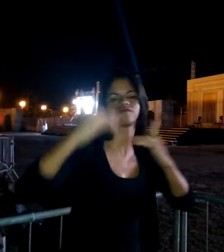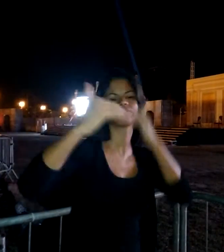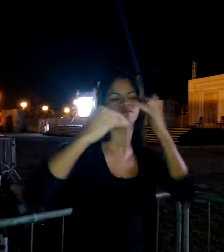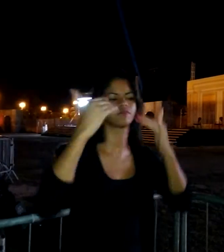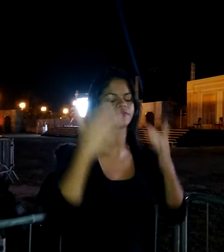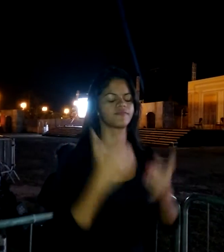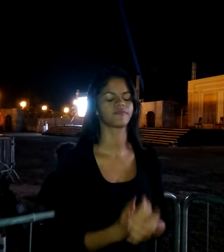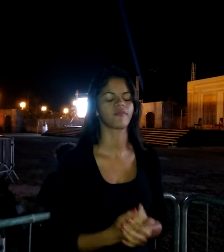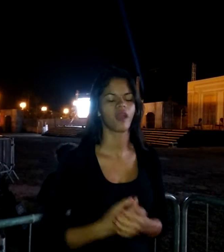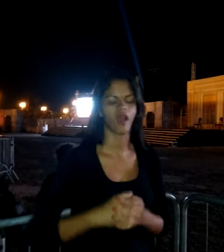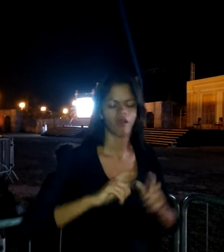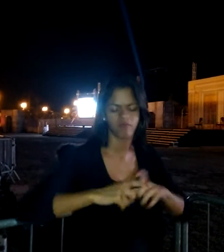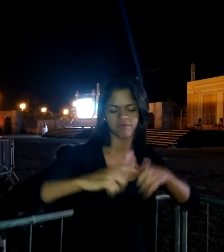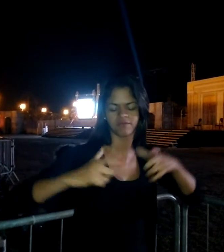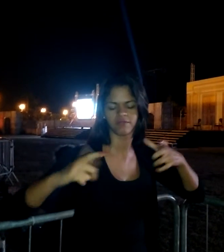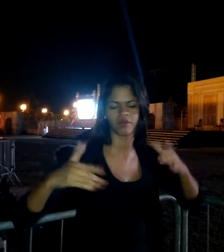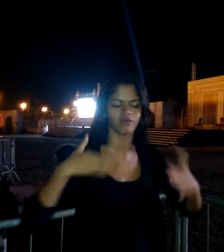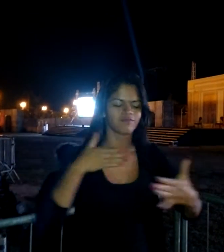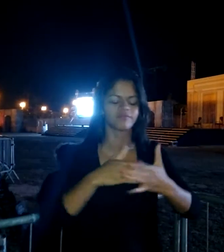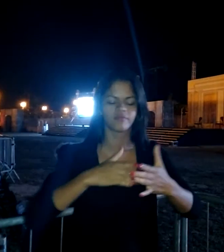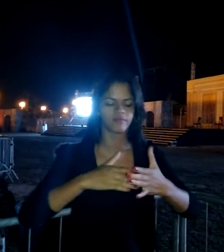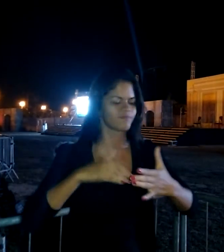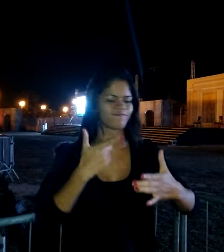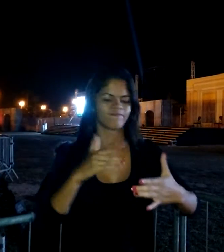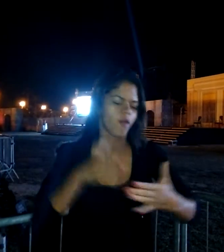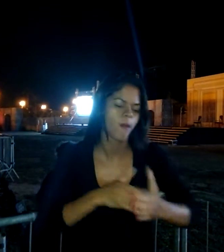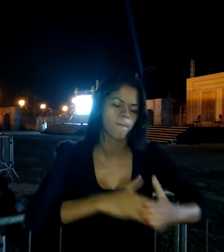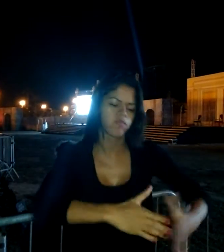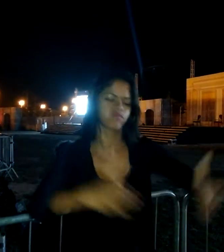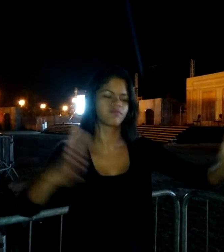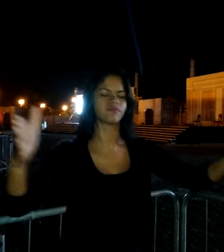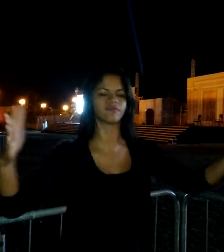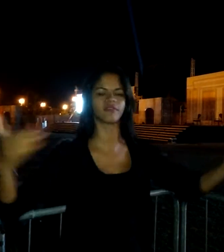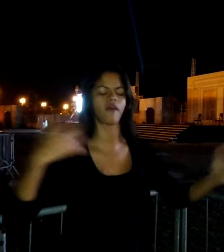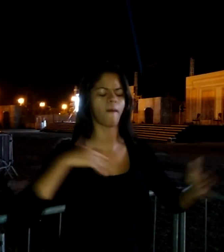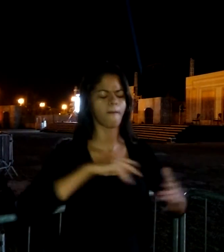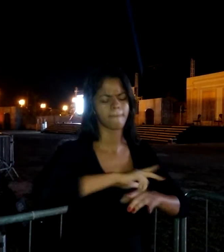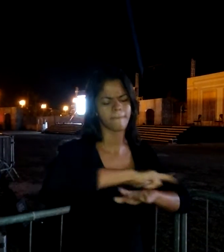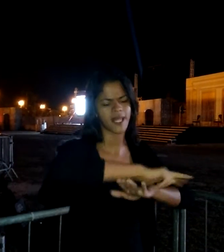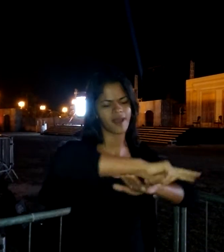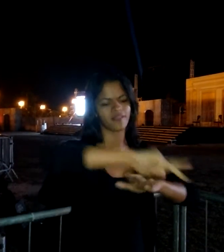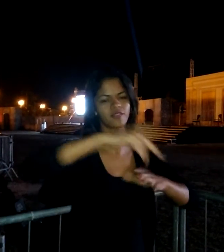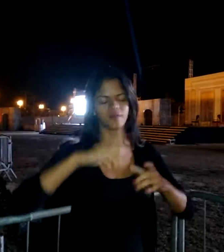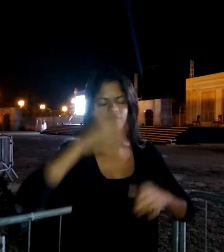Cambiamos nossos limites criando infraestrutura para que mais pessoas pudessem se estabelecer aqui.